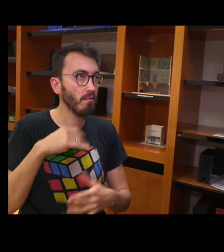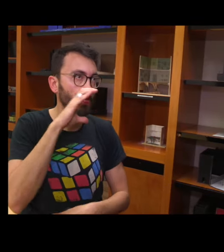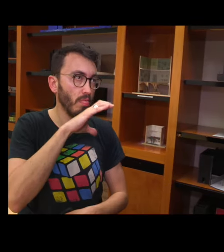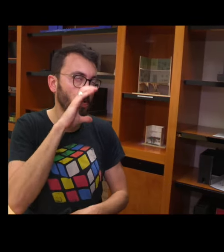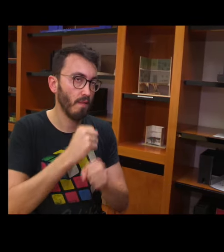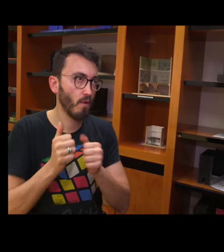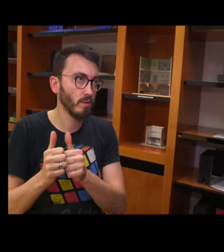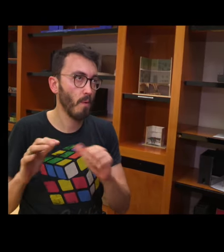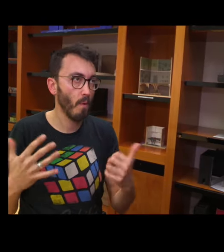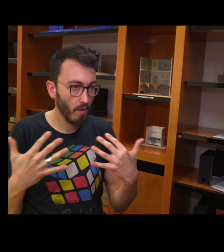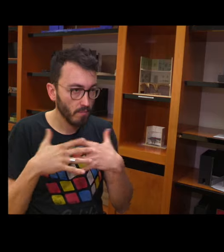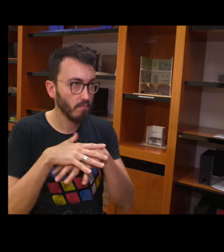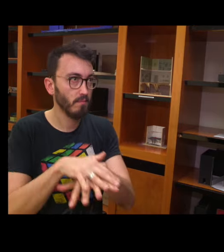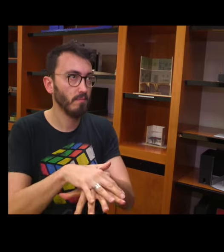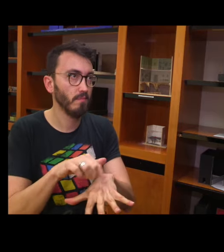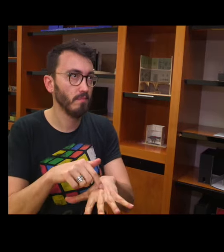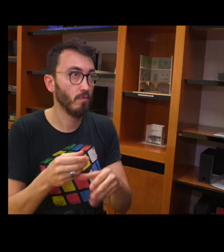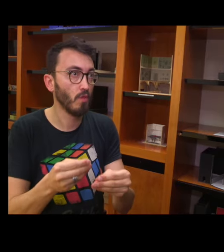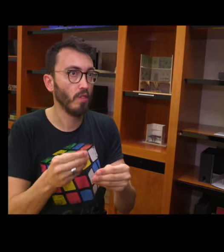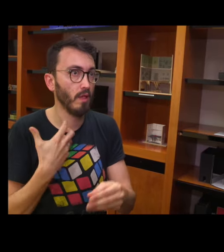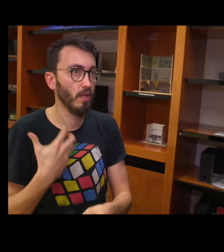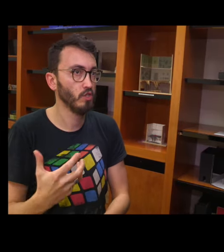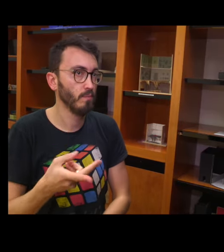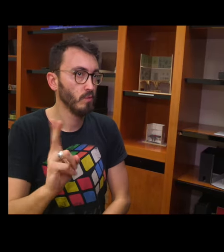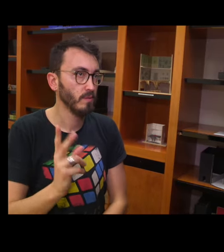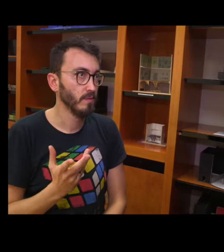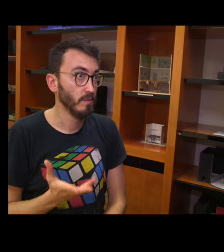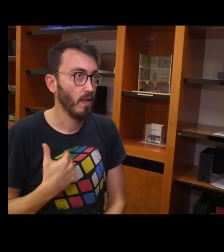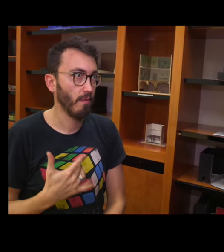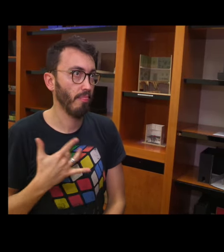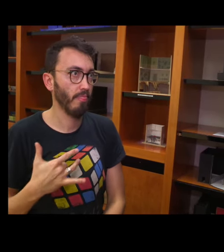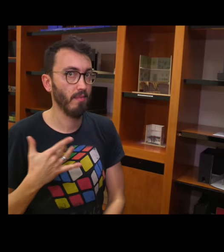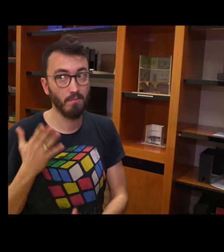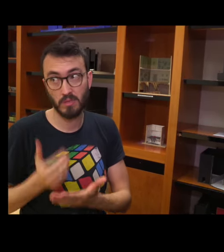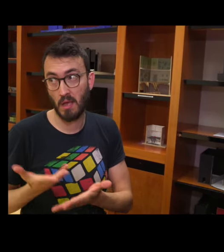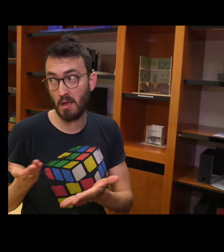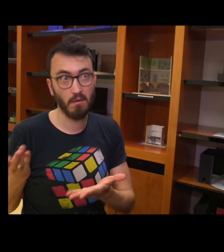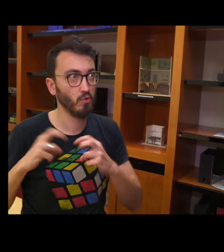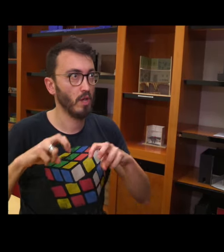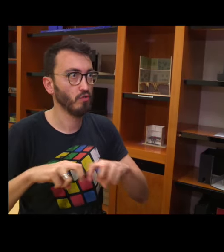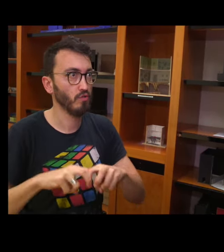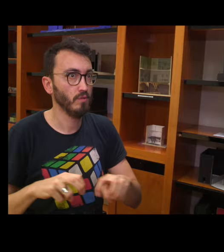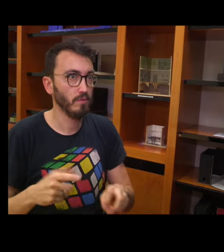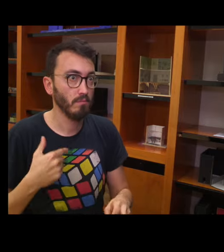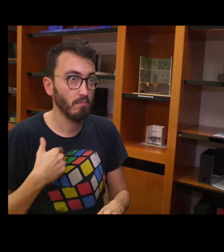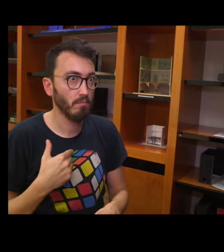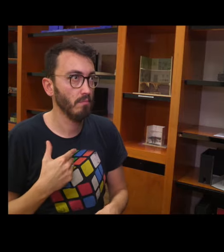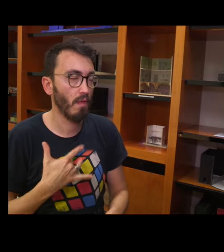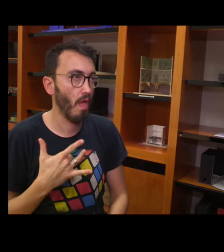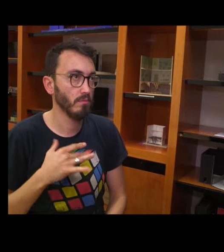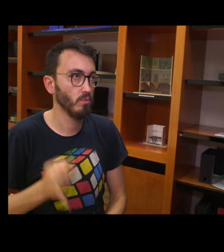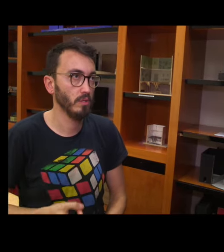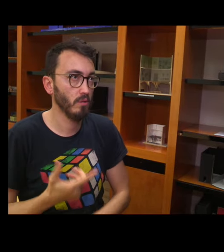qu'est-ce que c'est? Et du coup, je trouve très intéressant de pouvoir travailler ensemble avec eux. Il y a une richesse complémentaire, une